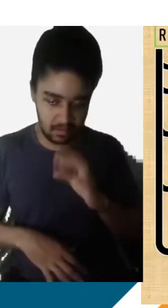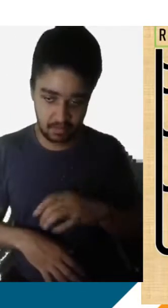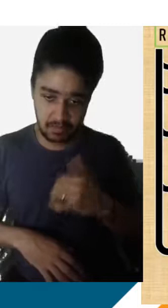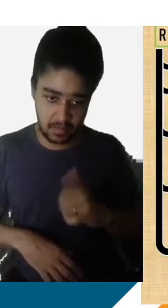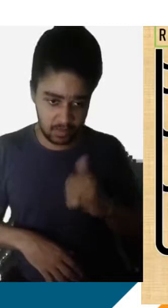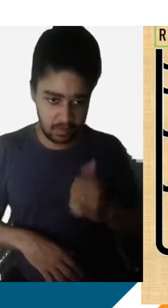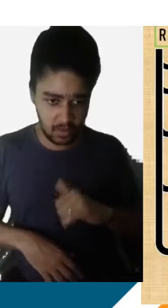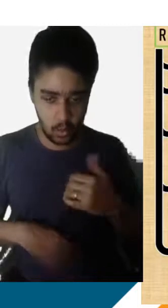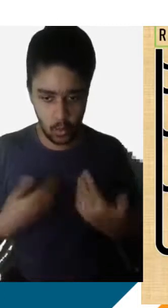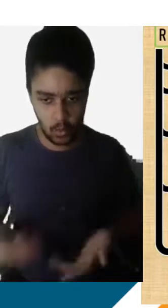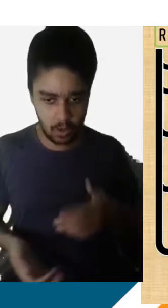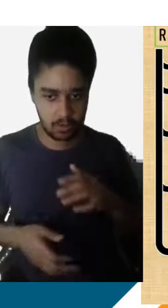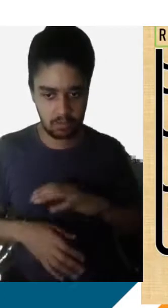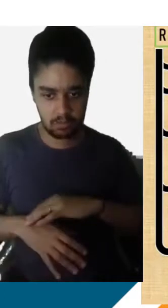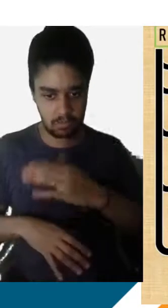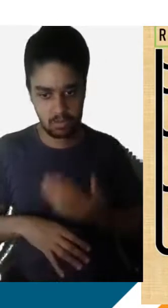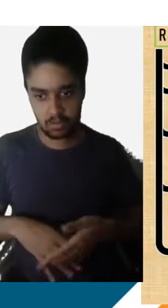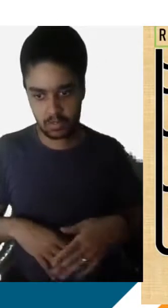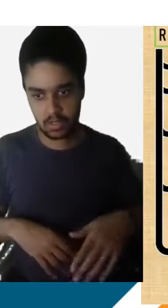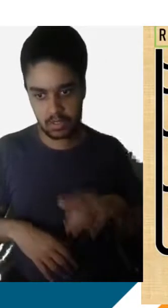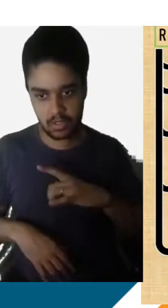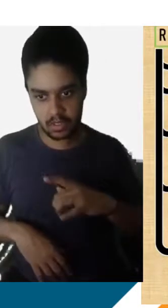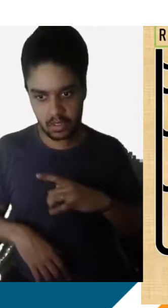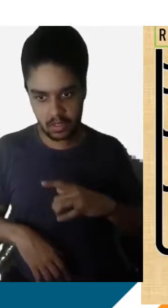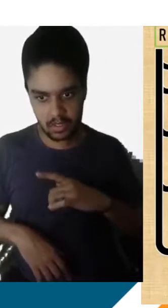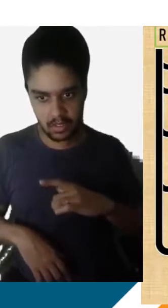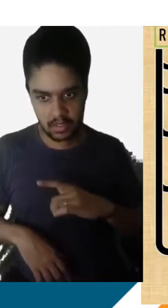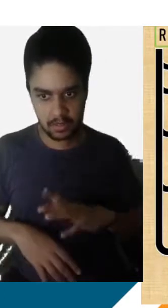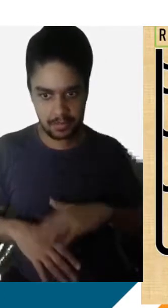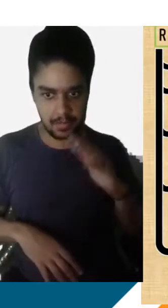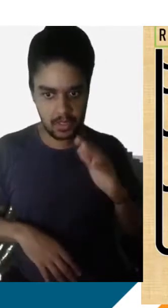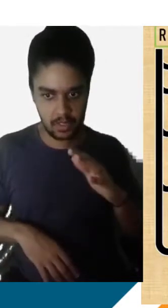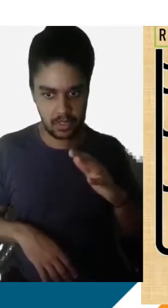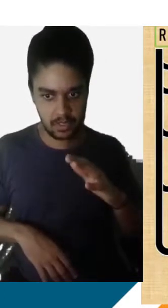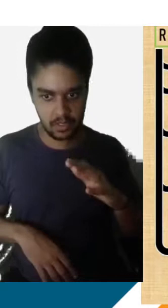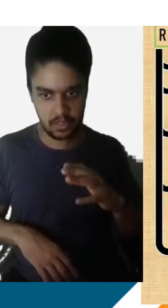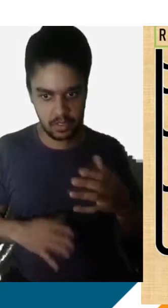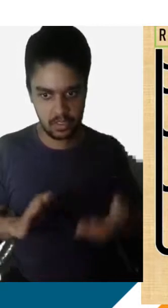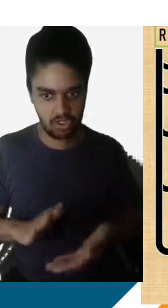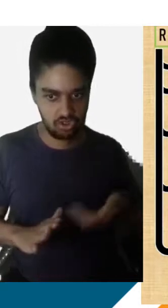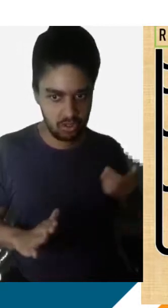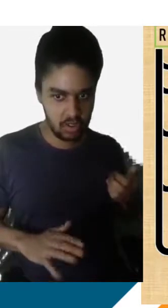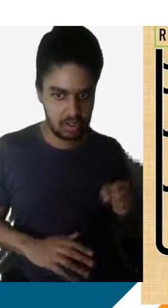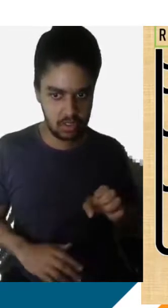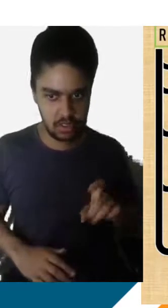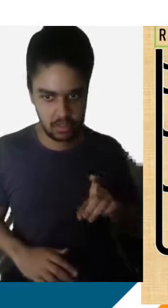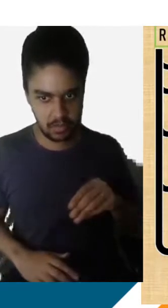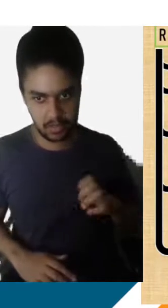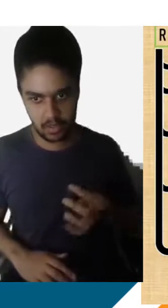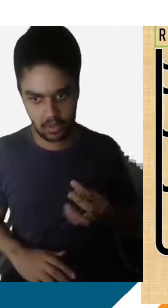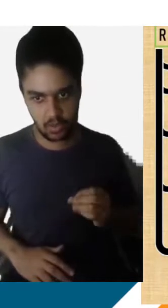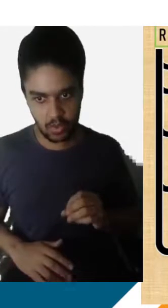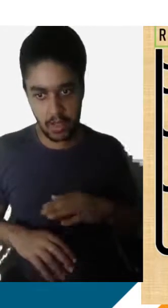e averiguar quais eram as superfícies que tinham, né, maior saída de sedimentos